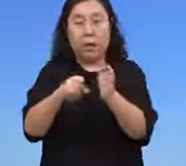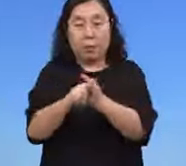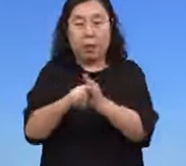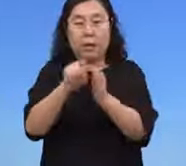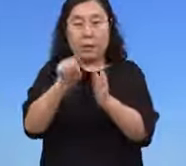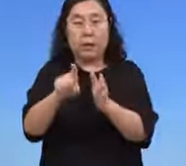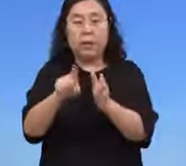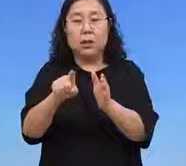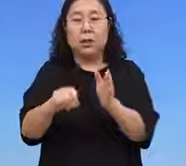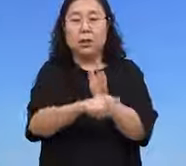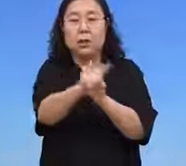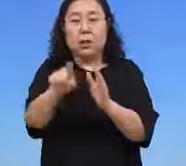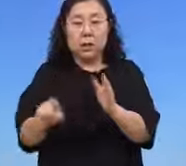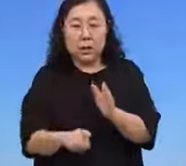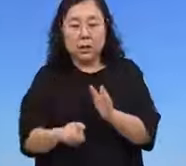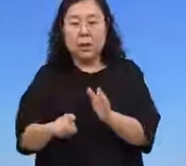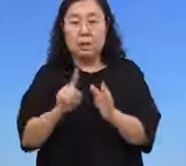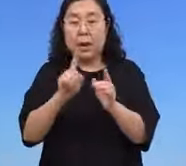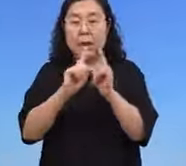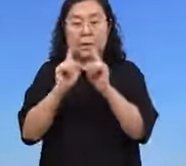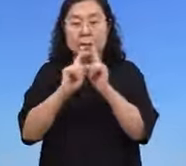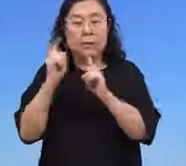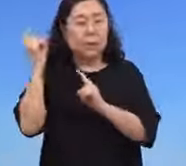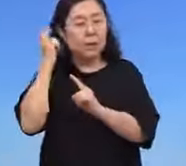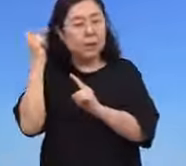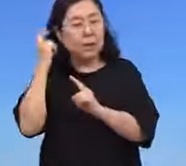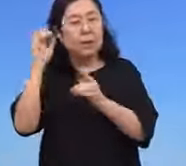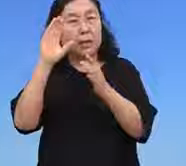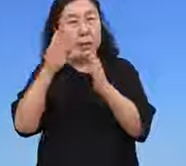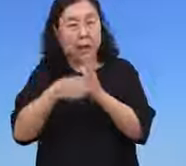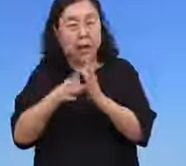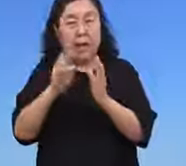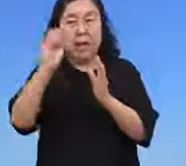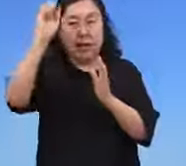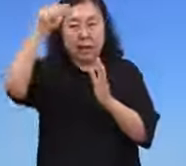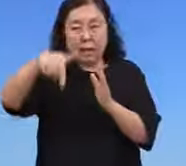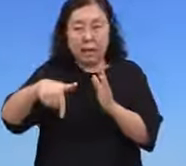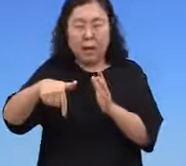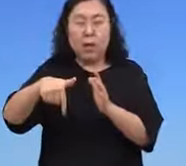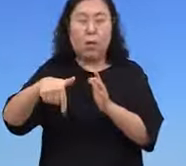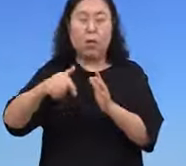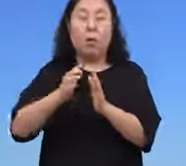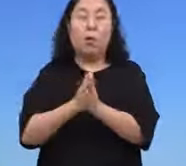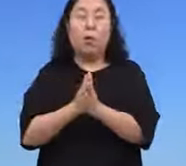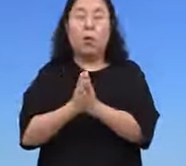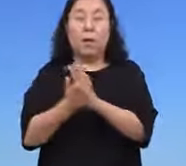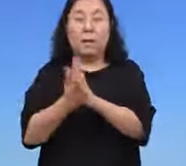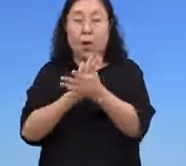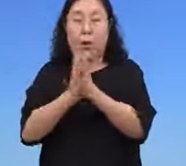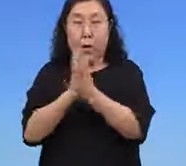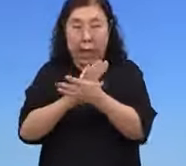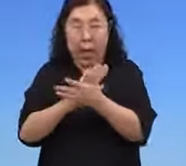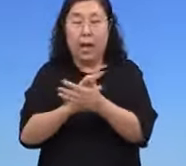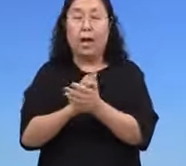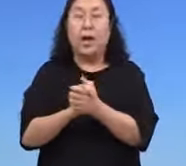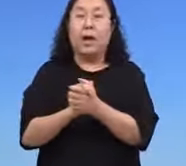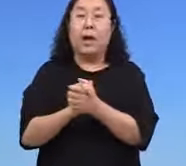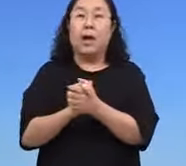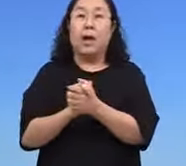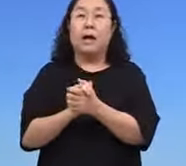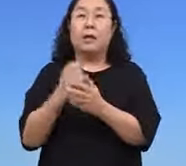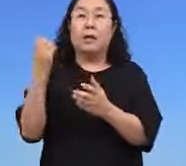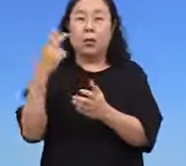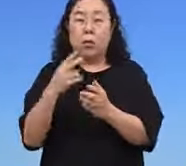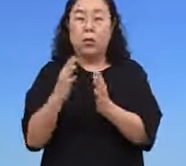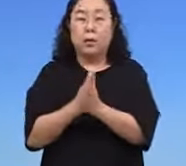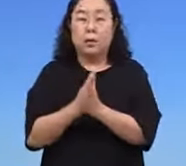말씀을 듣고 있을 때에, 그들이 듣고 있는 말씀이 뭡니까? 삭개오의 변화되는 고백하고, 무엇보다 10절, 인자가